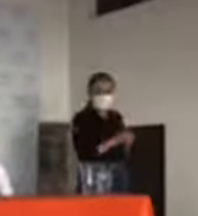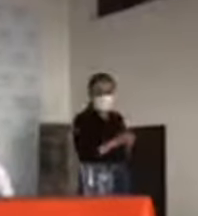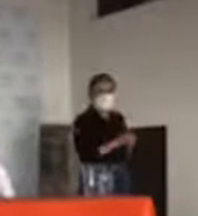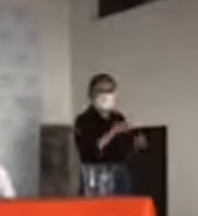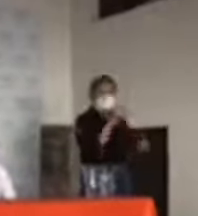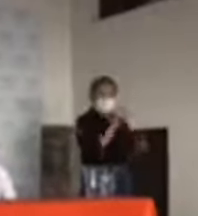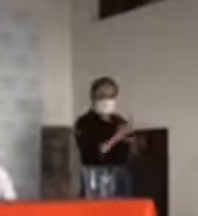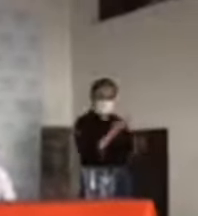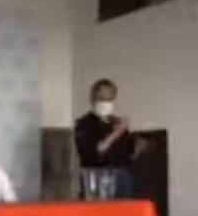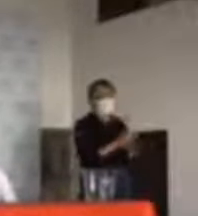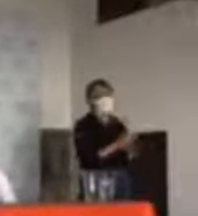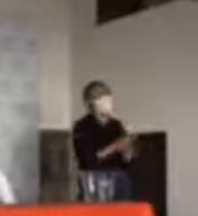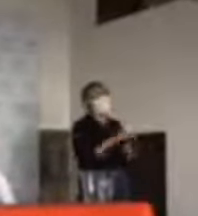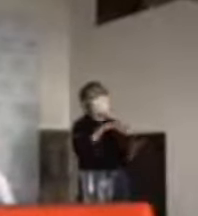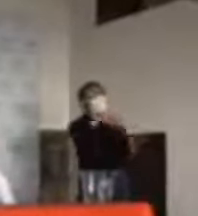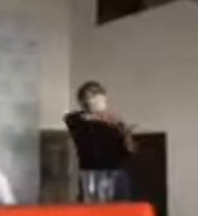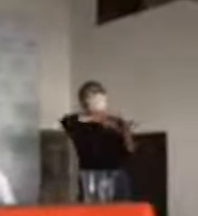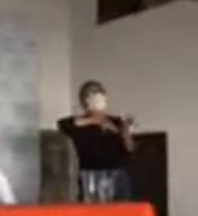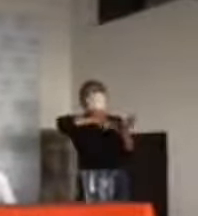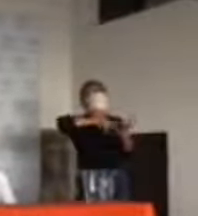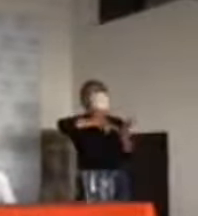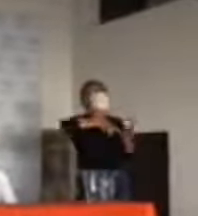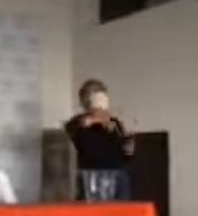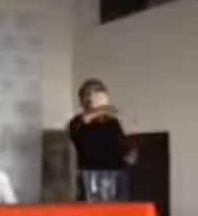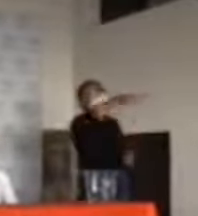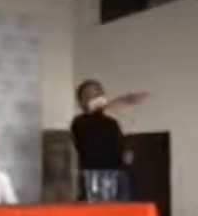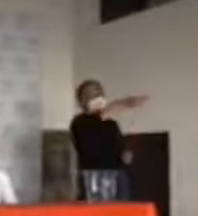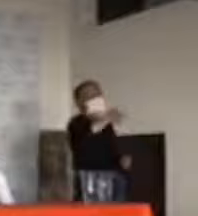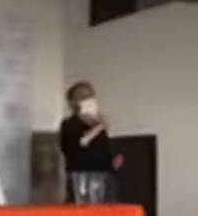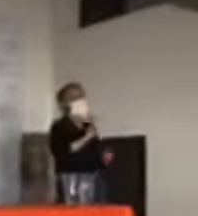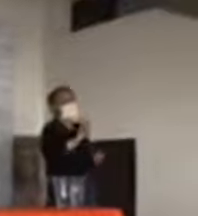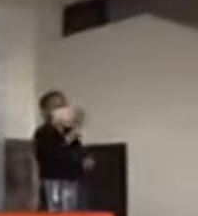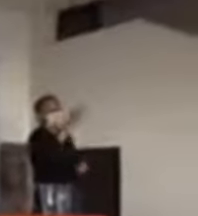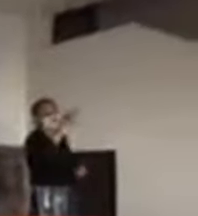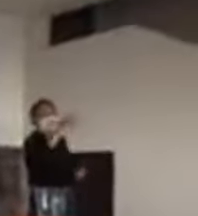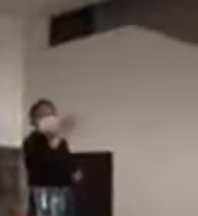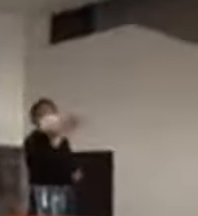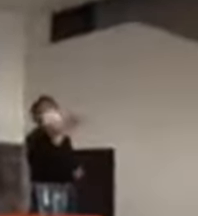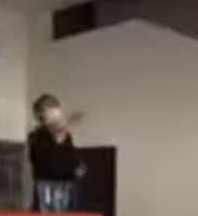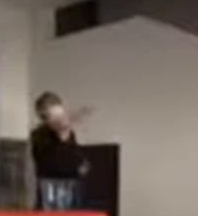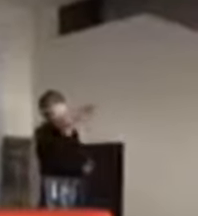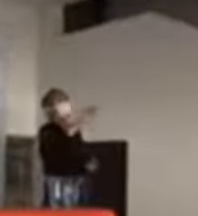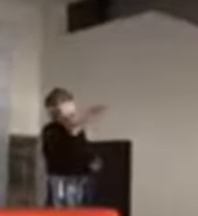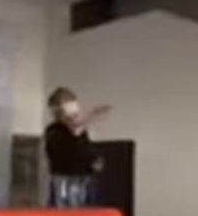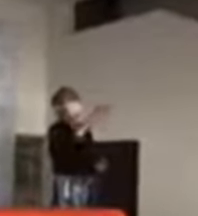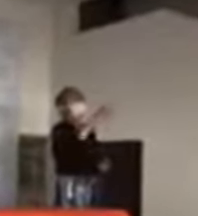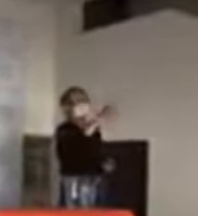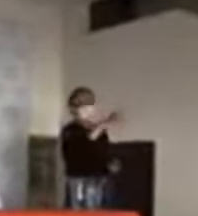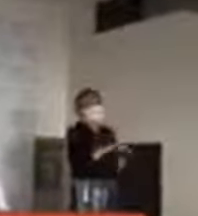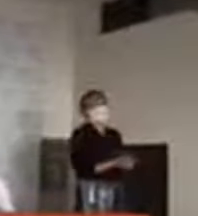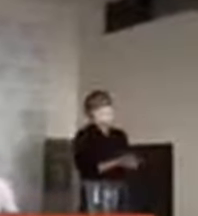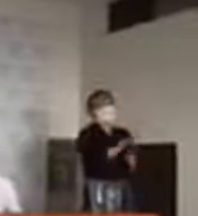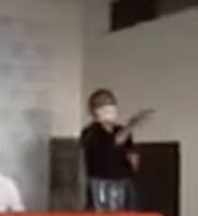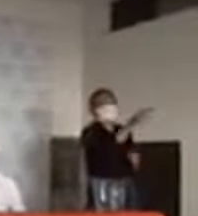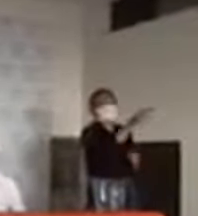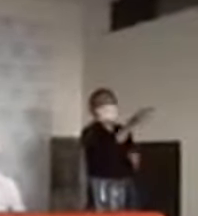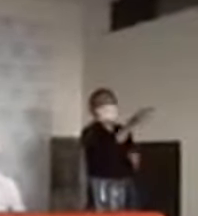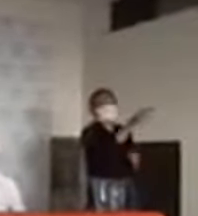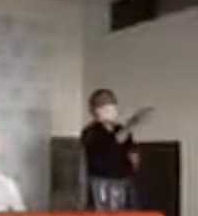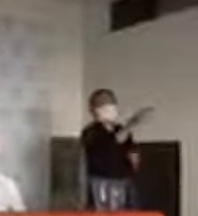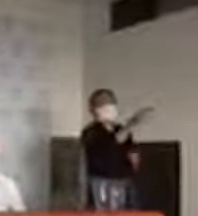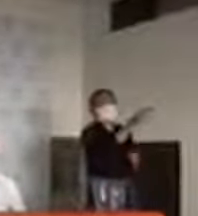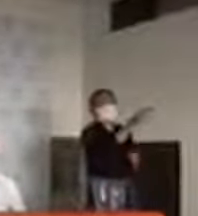con nosotros el ingeniero Gerardo Corona. Aquí está. Muchísimas gracias. Gracias por estar aquí.